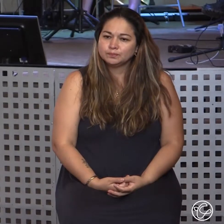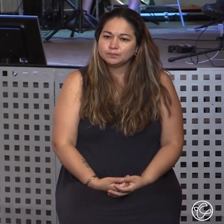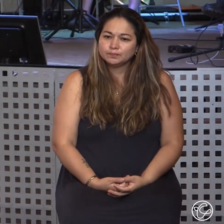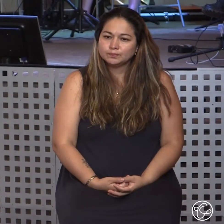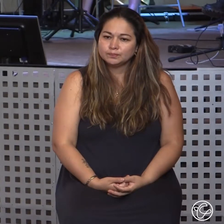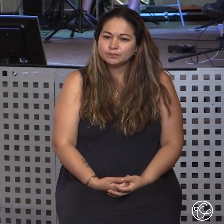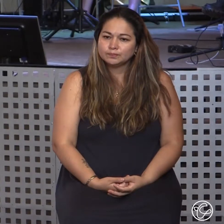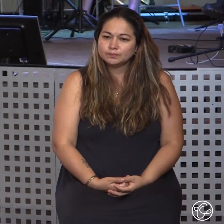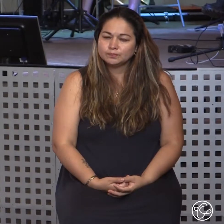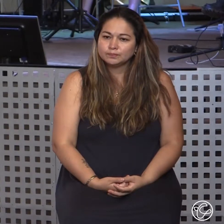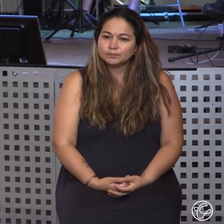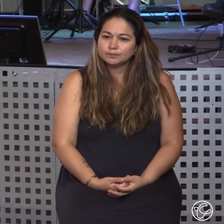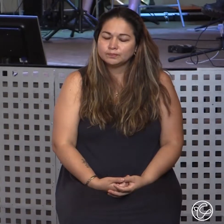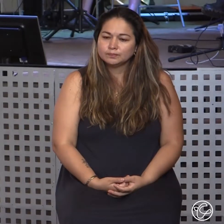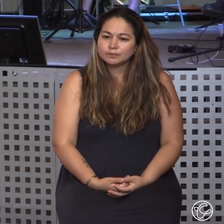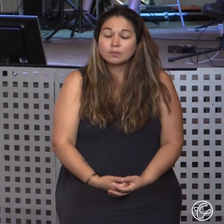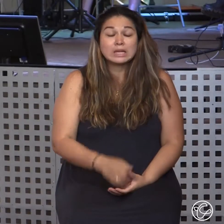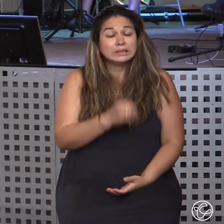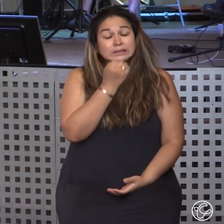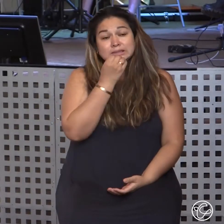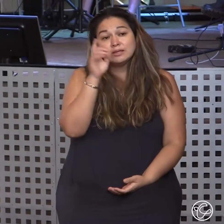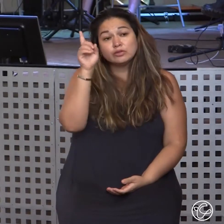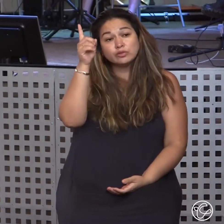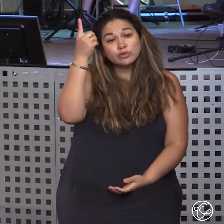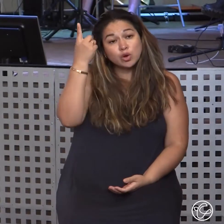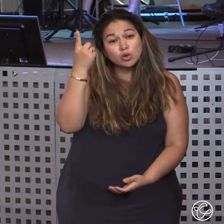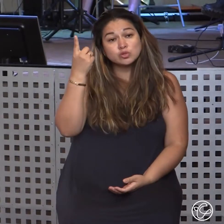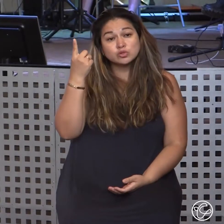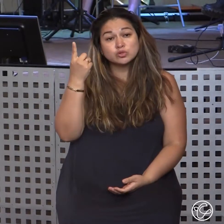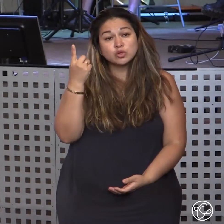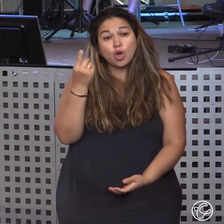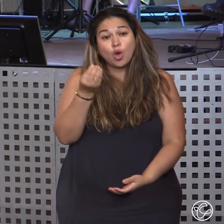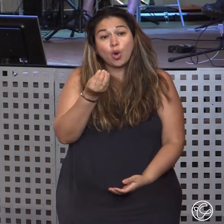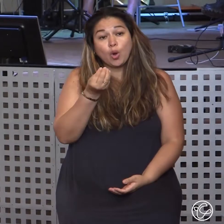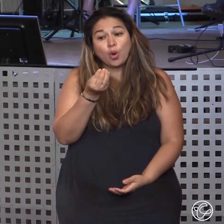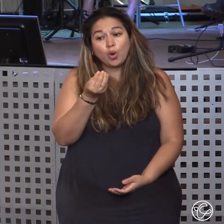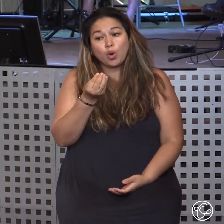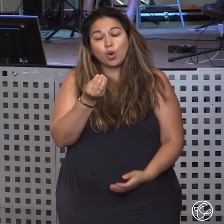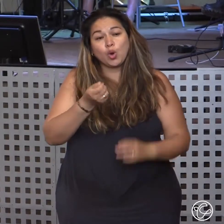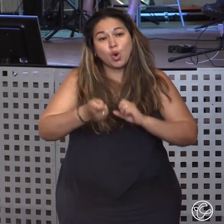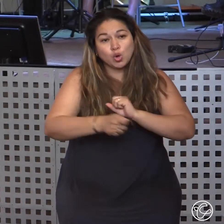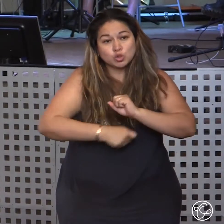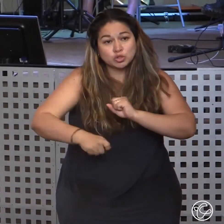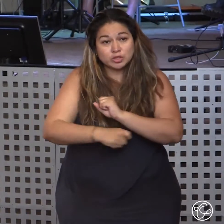cuando la cosecha que Dios da es sobrenatural,